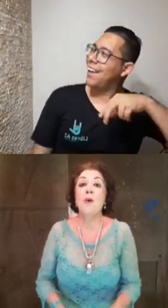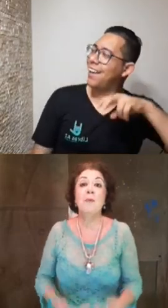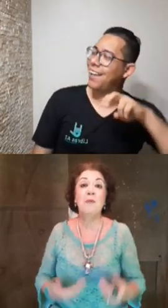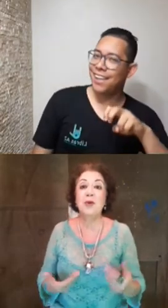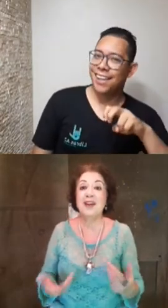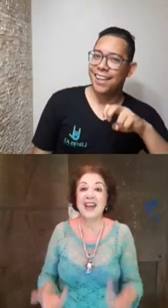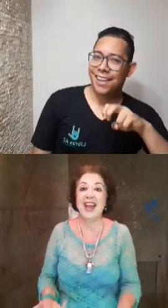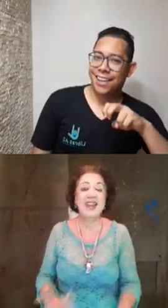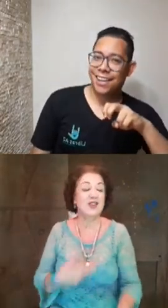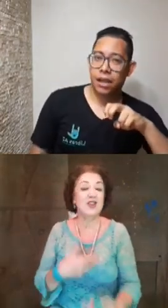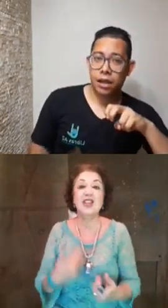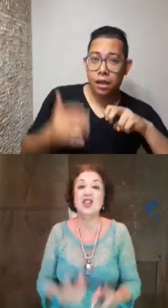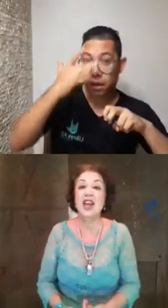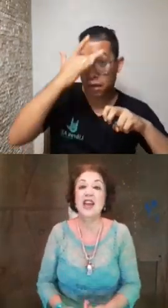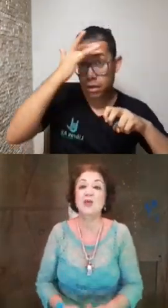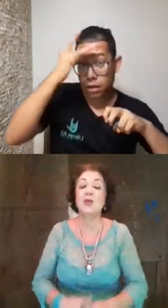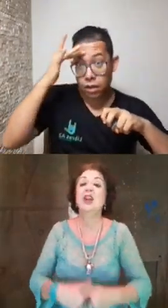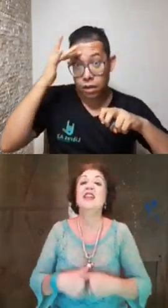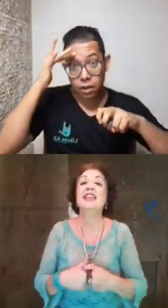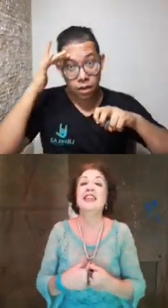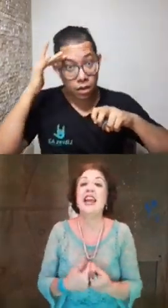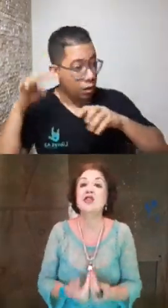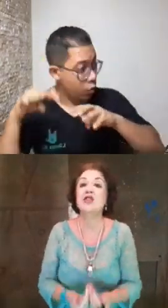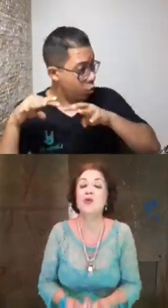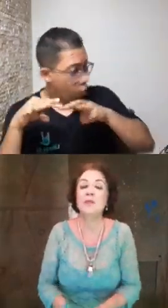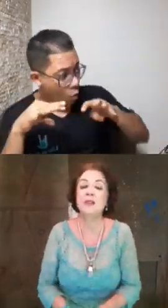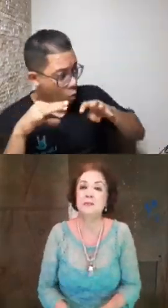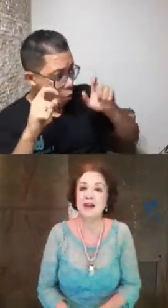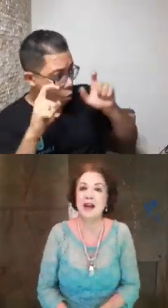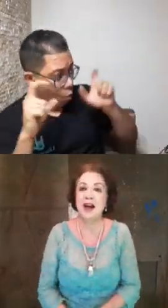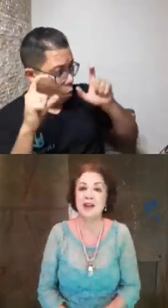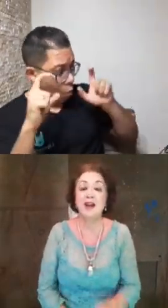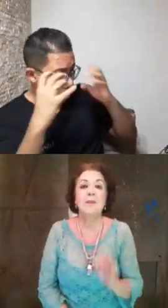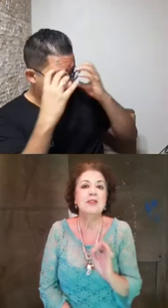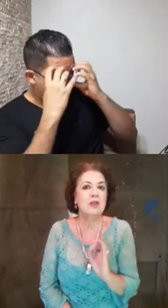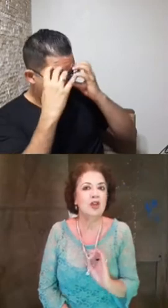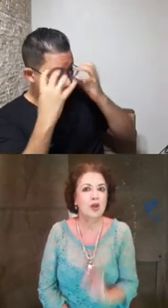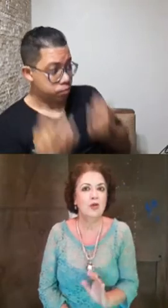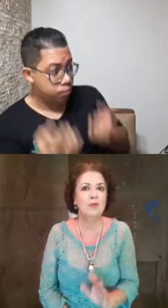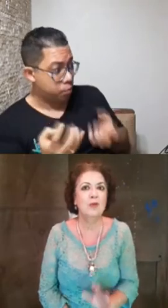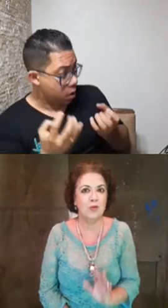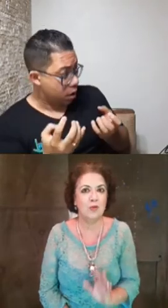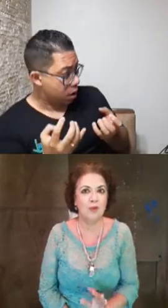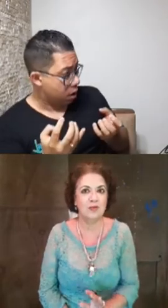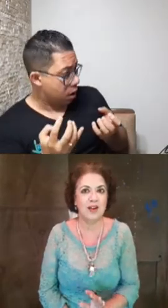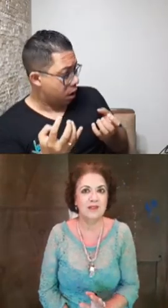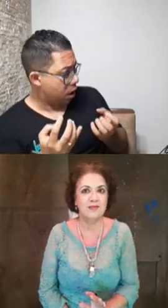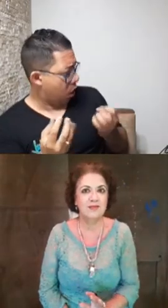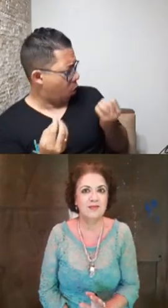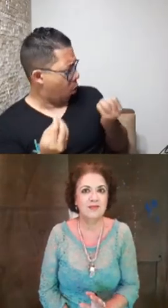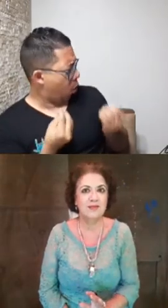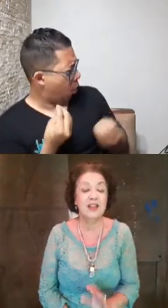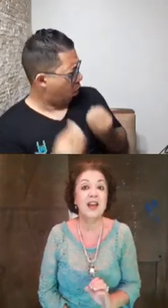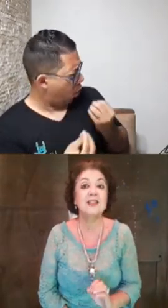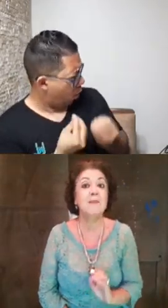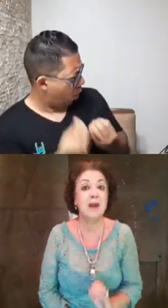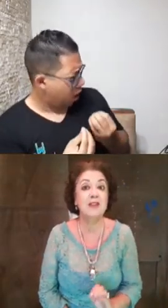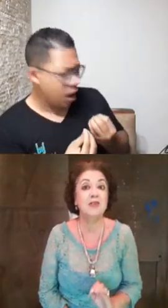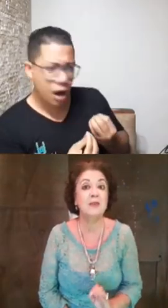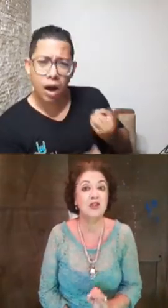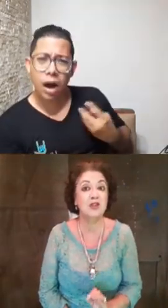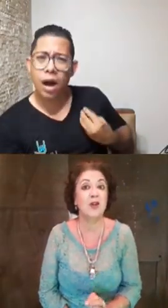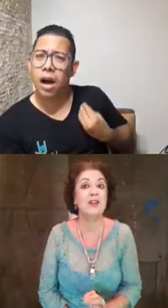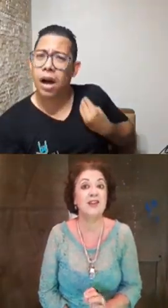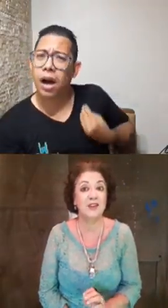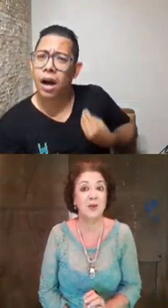Como? Por quê? De que jeito? Ninguém soube explicar. Mas o que todo mundo conta, e essa é mais